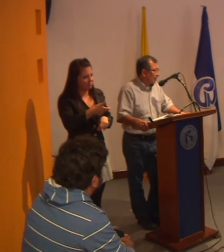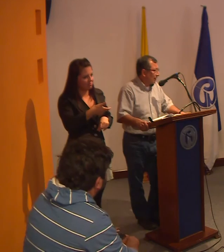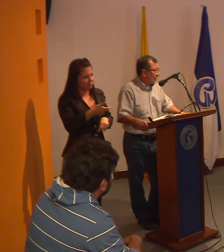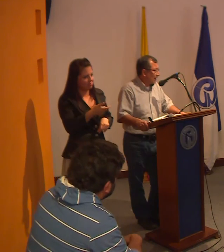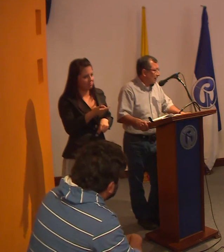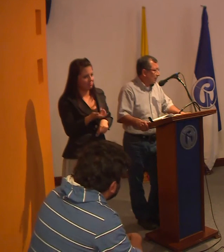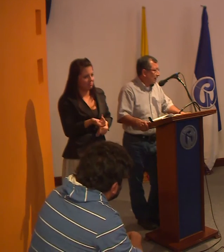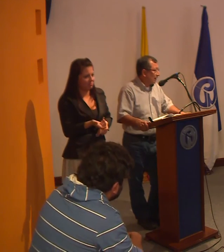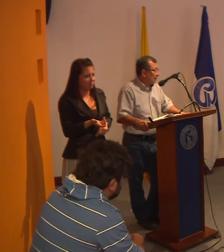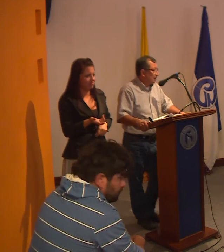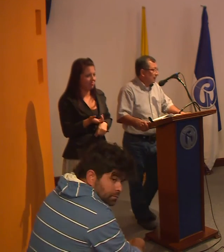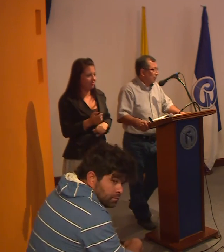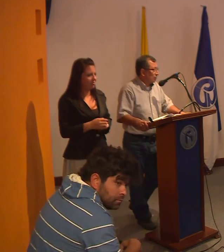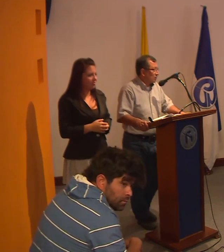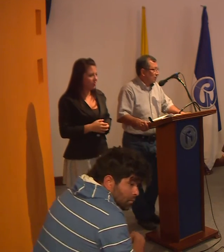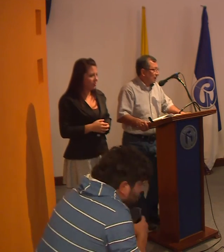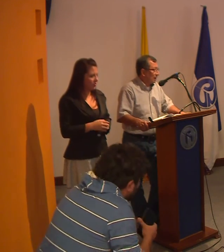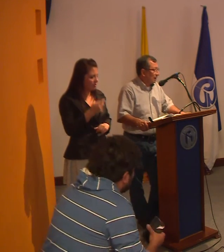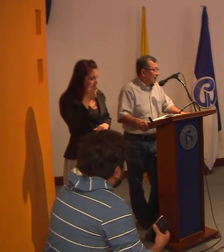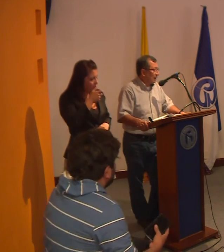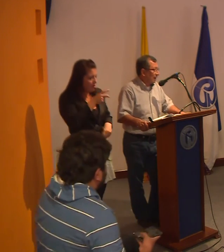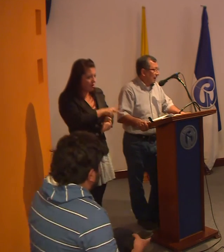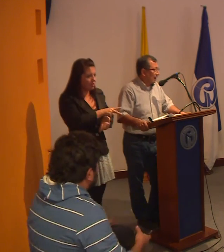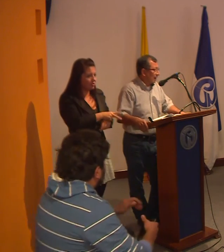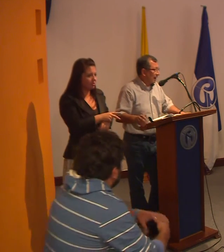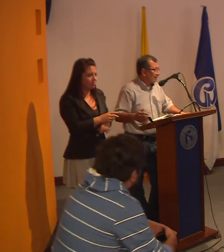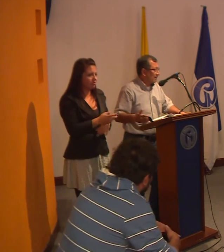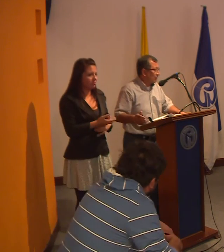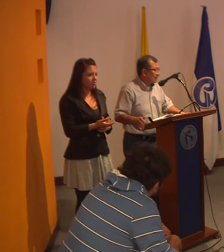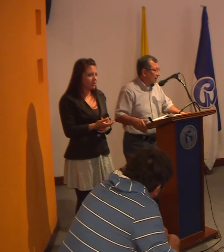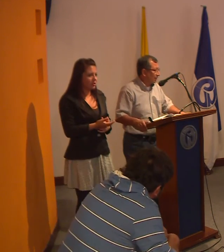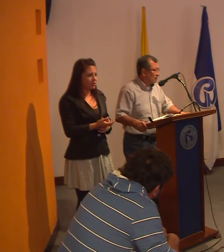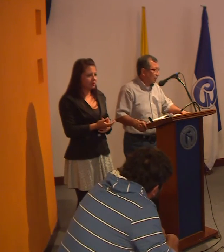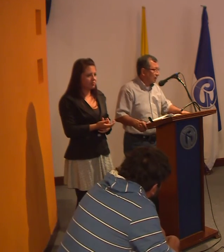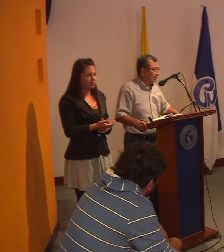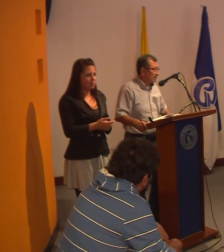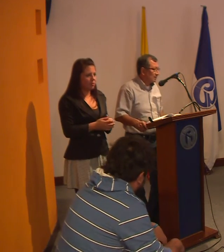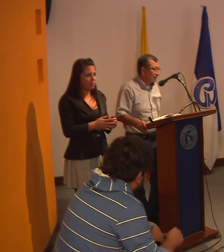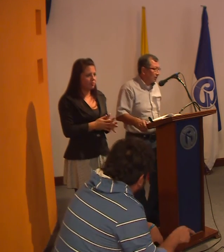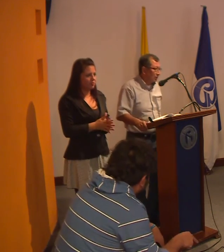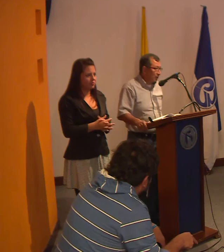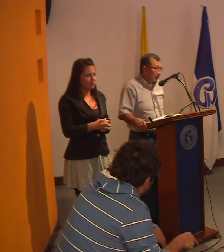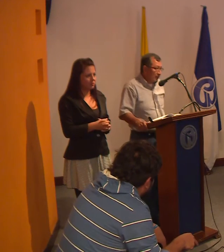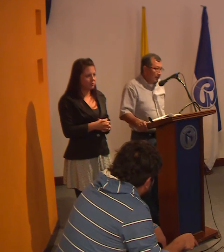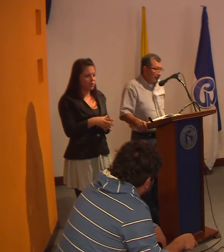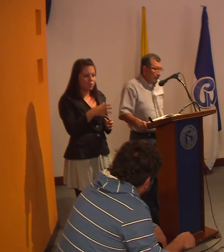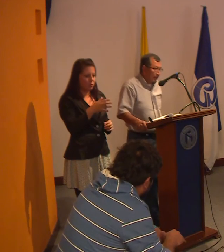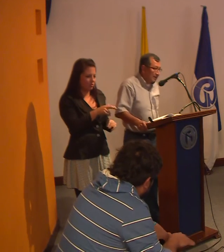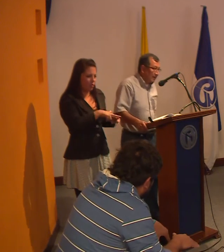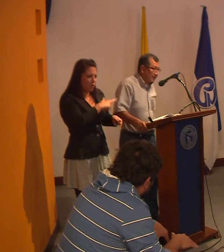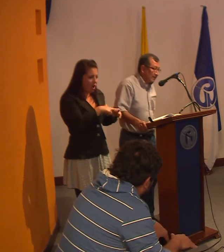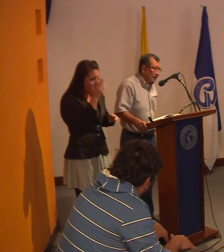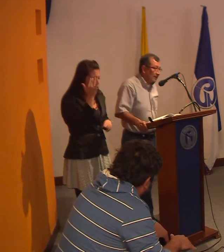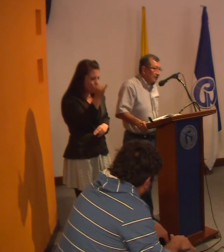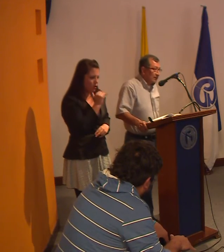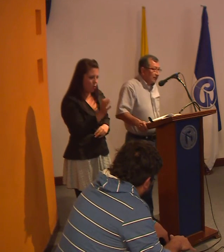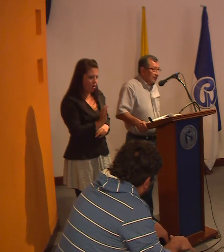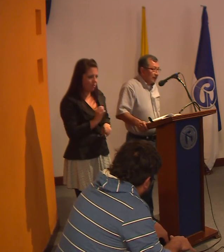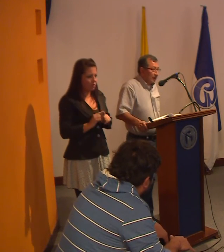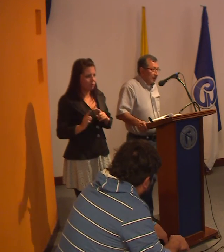haya normalidad académica, inclusive garantizar una intervención del Ministerio y de la